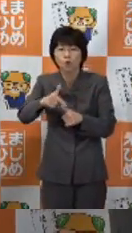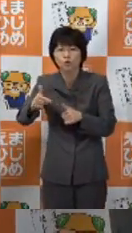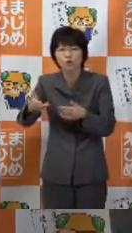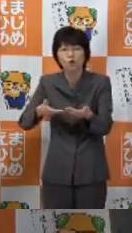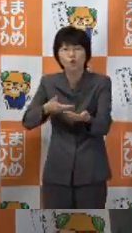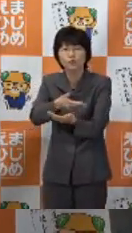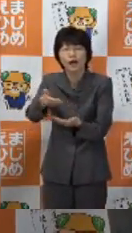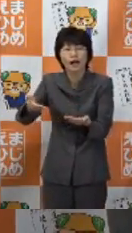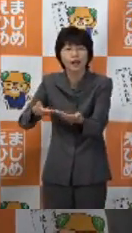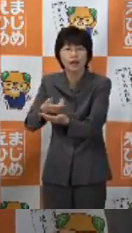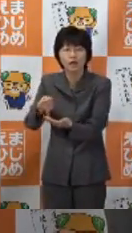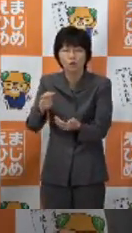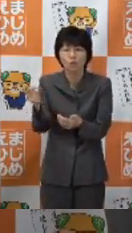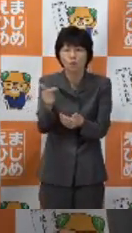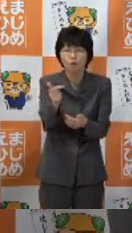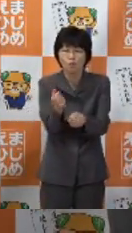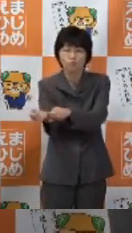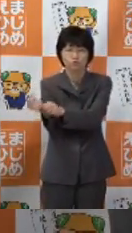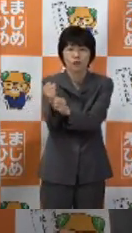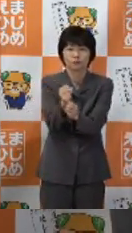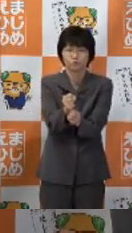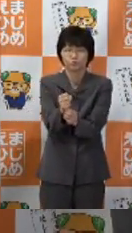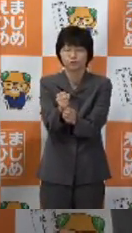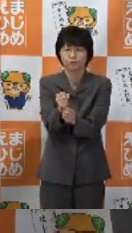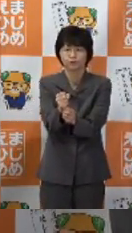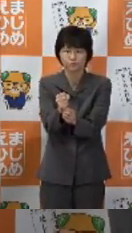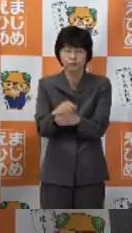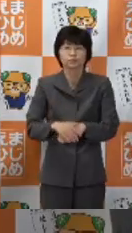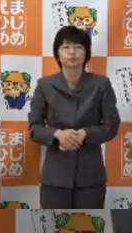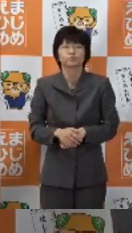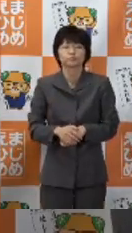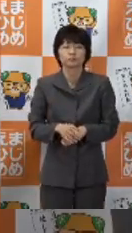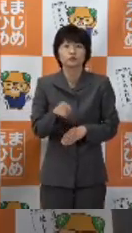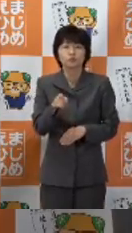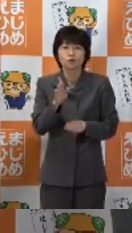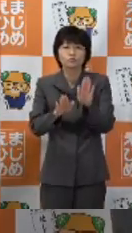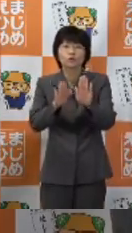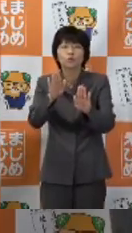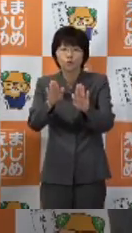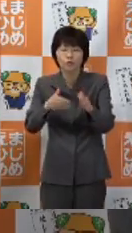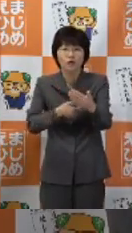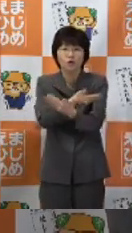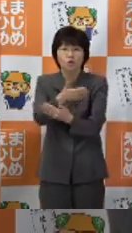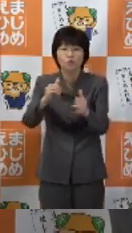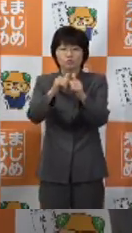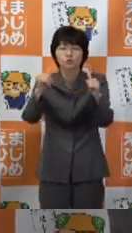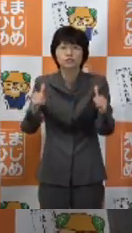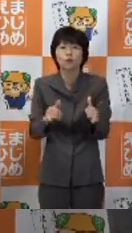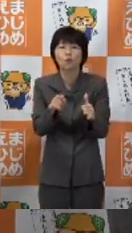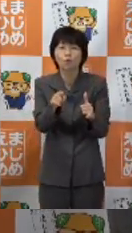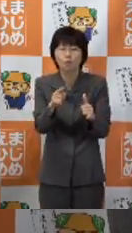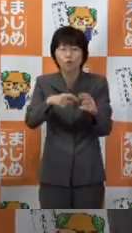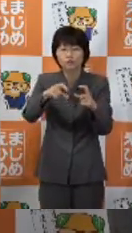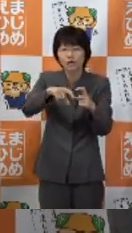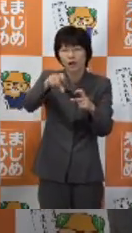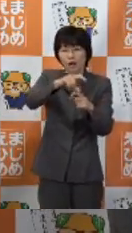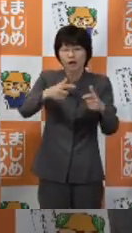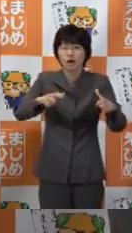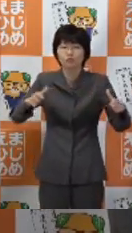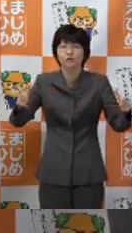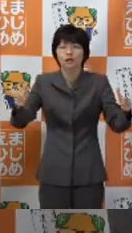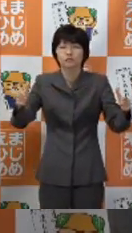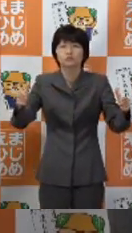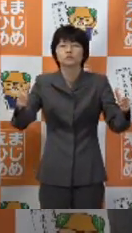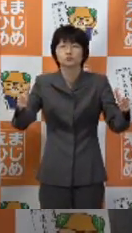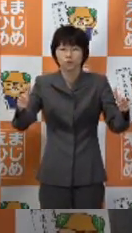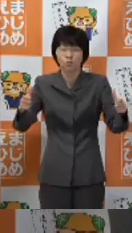国内外のその間の一例なほどの流れ早期立ちさせいう